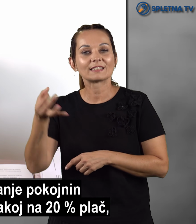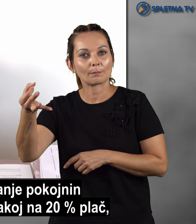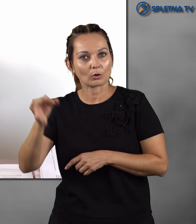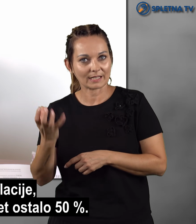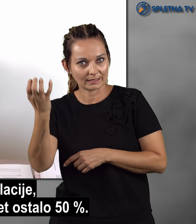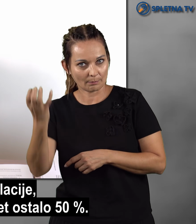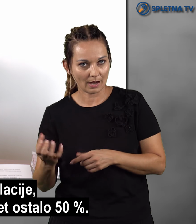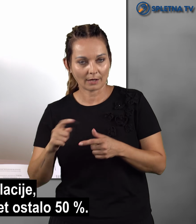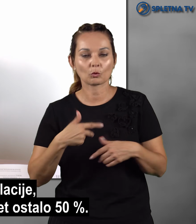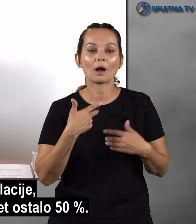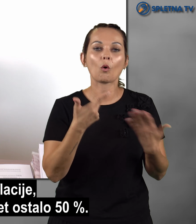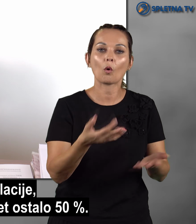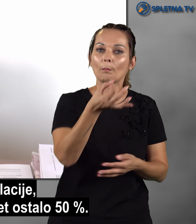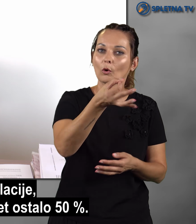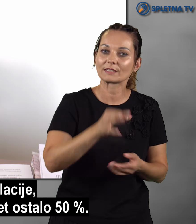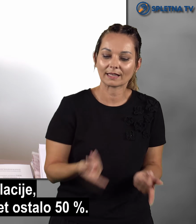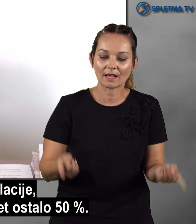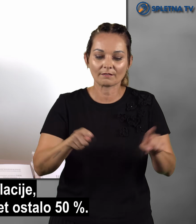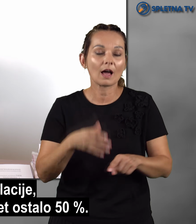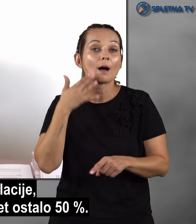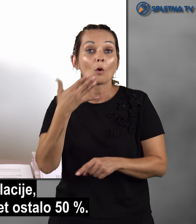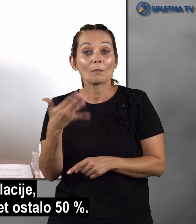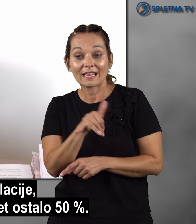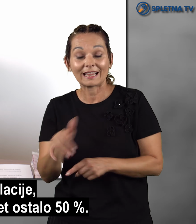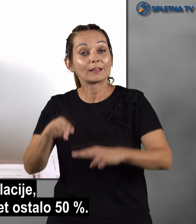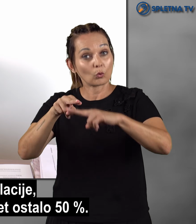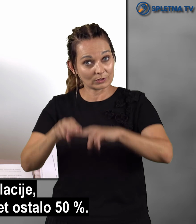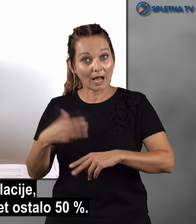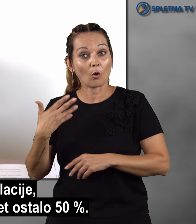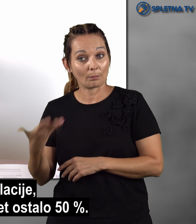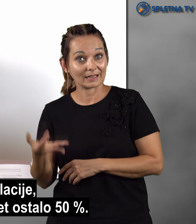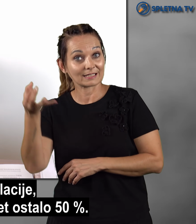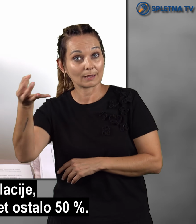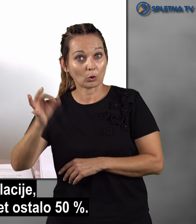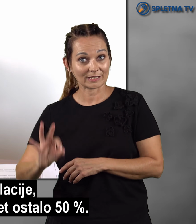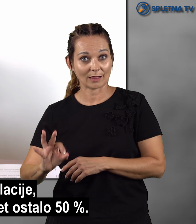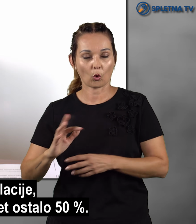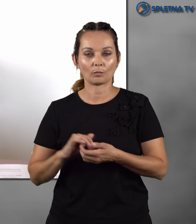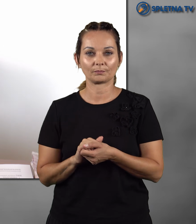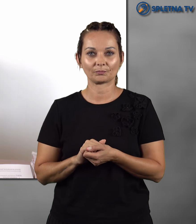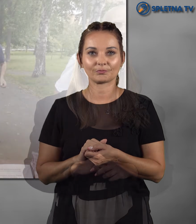20% plač, 80% inflacije, ampak bo 5 let ostalo 50%.